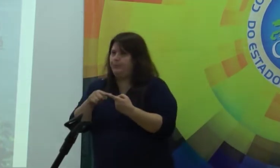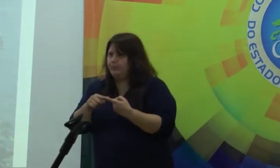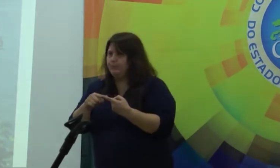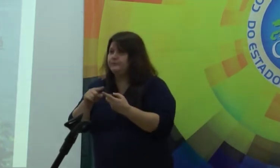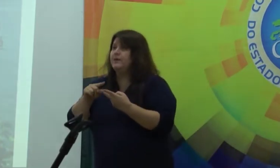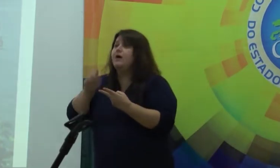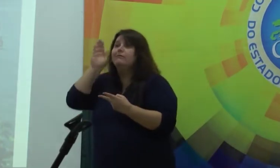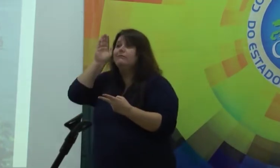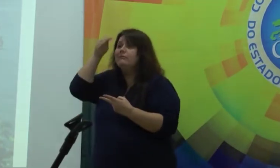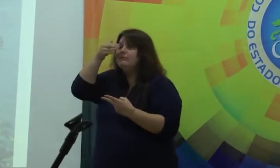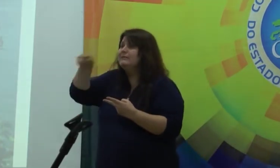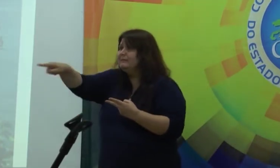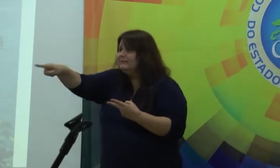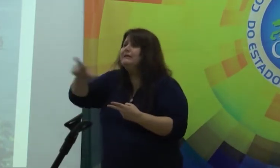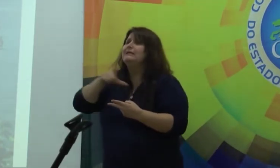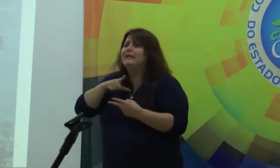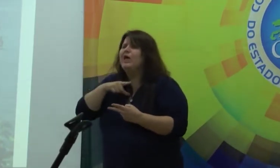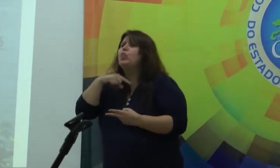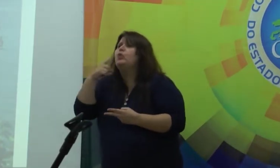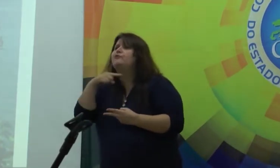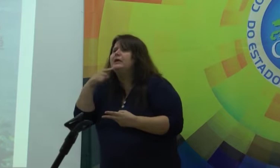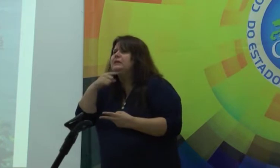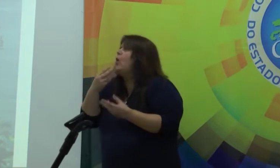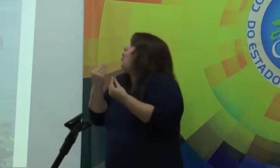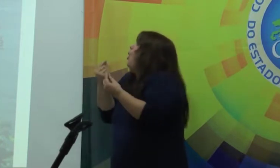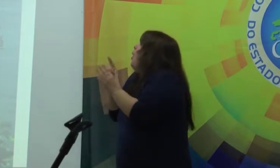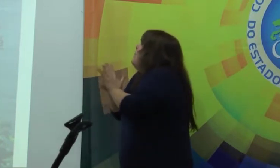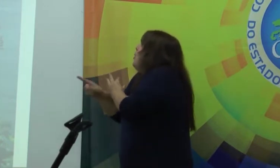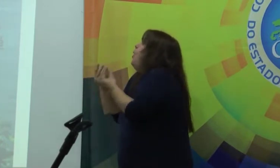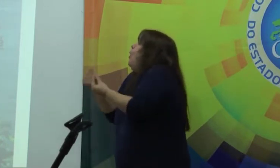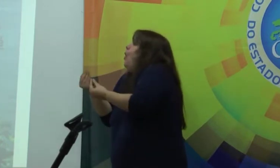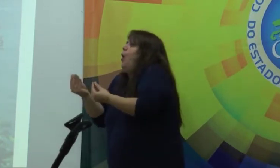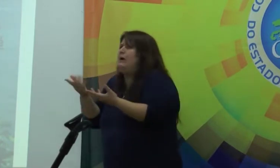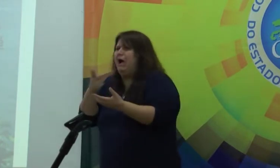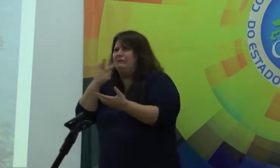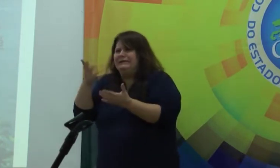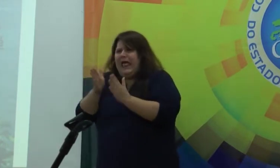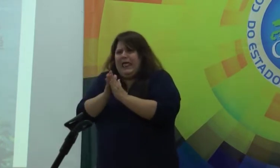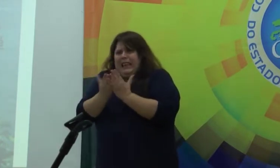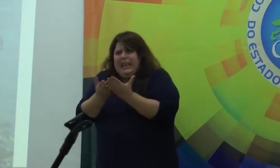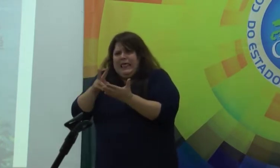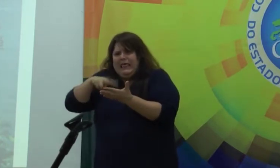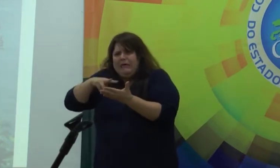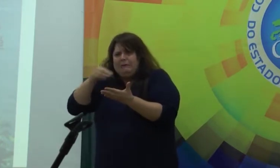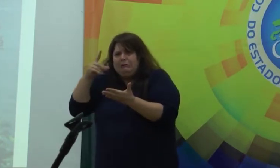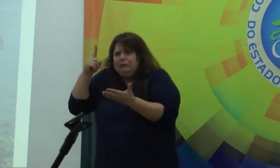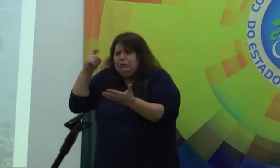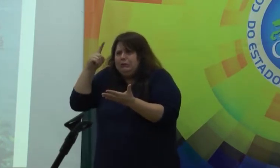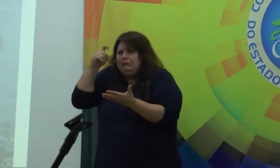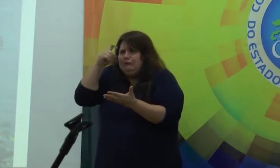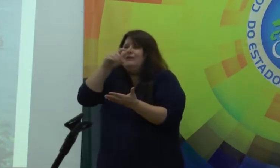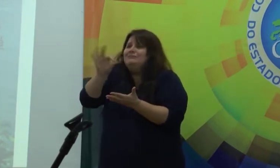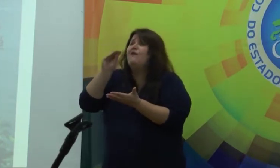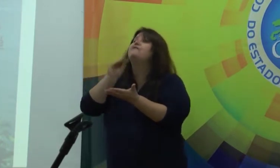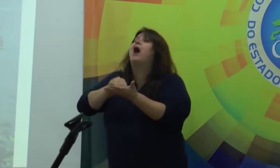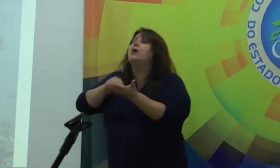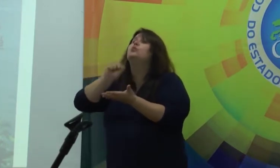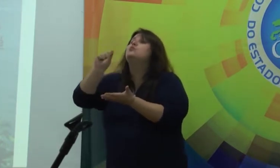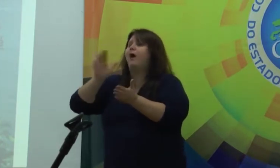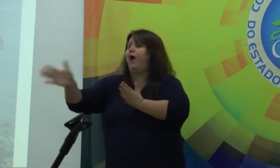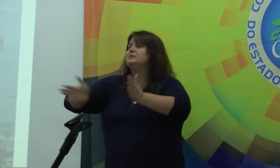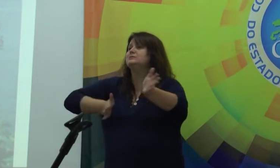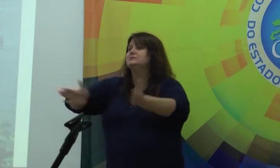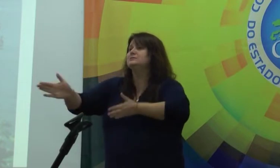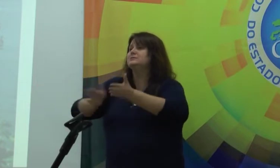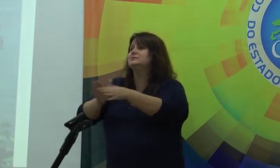um entendimento claro. O surdo cego também tem dúvidas em relação a uma passe. Como ela vai ler esse